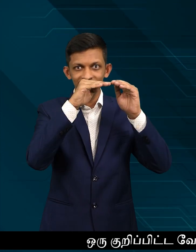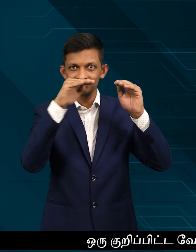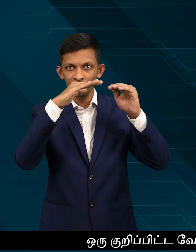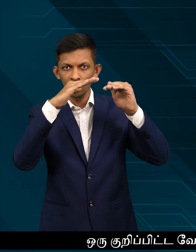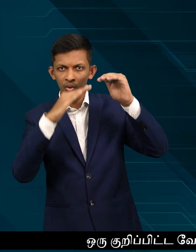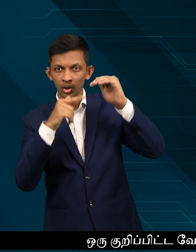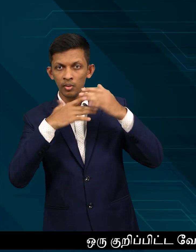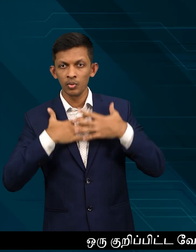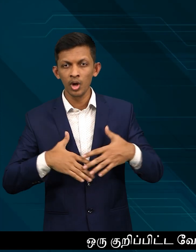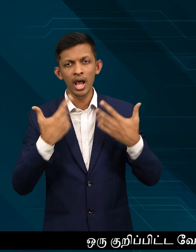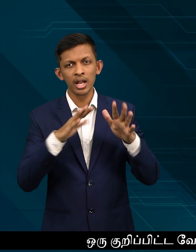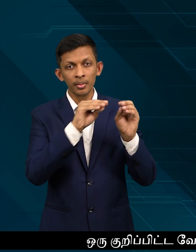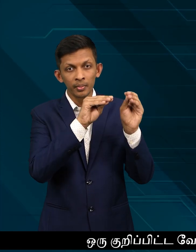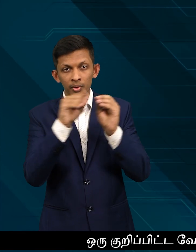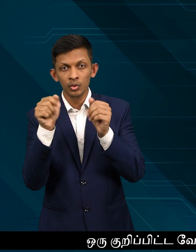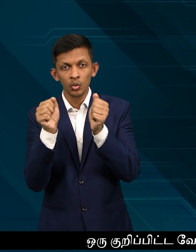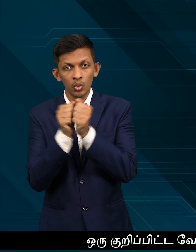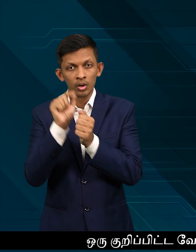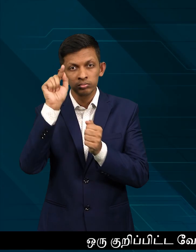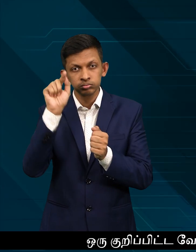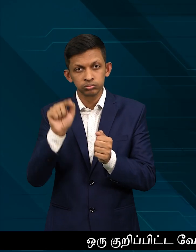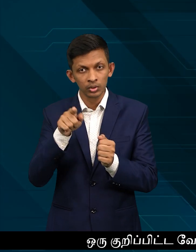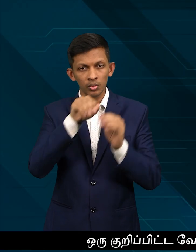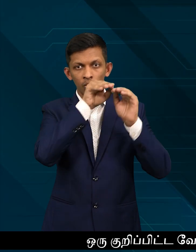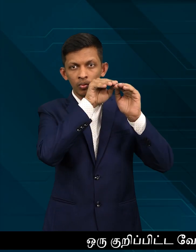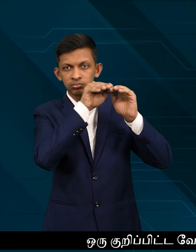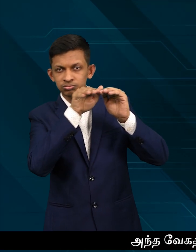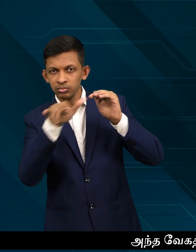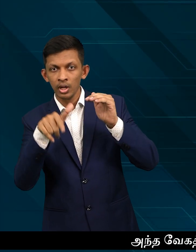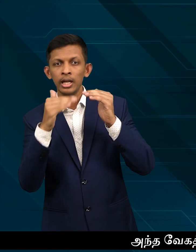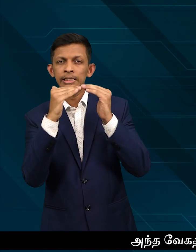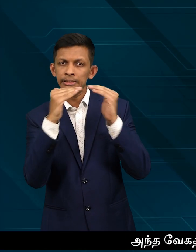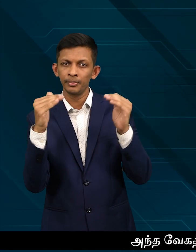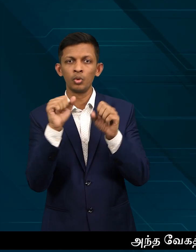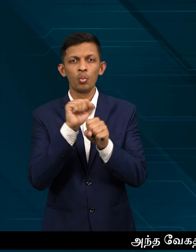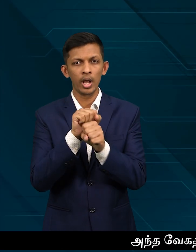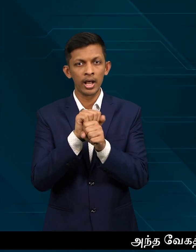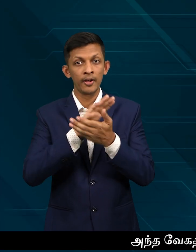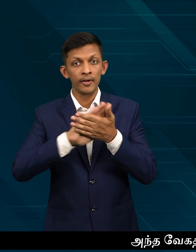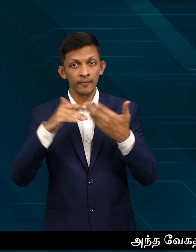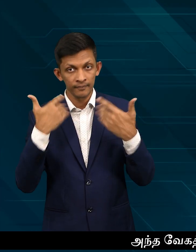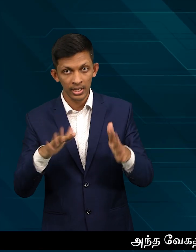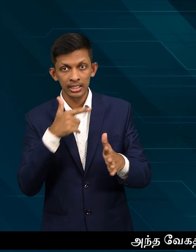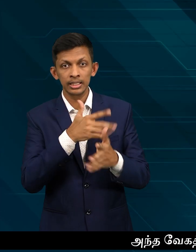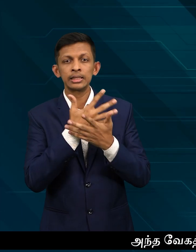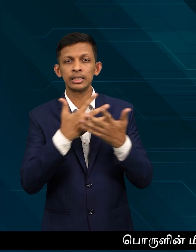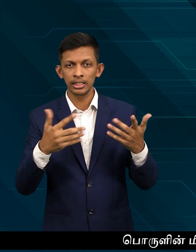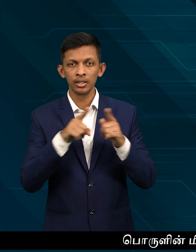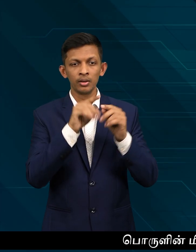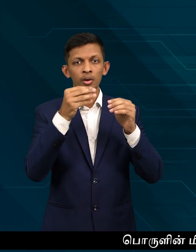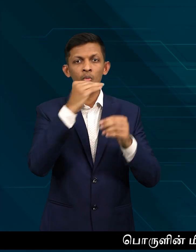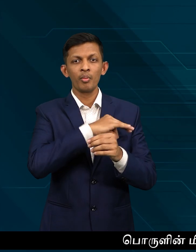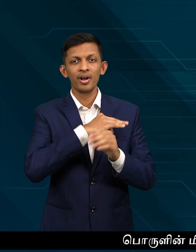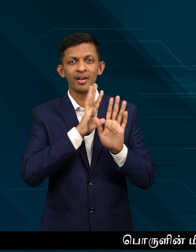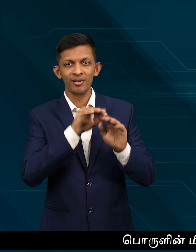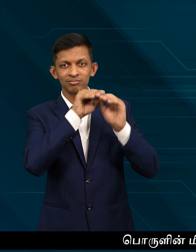ஒரு குறிப்பிட்ட வேகத்துடன் நகரும் உடலின் இயக்க ஆற்றல் அந்த வேகத்தை ஓய்வில் இருந்து பெறுவதற்கு